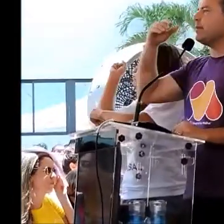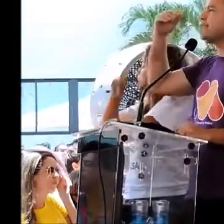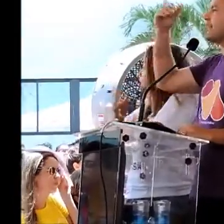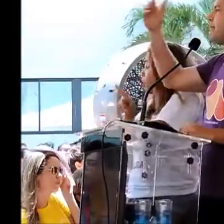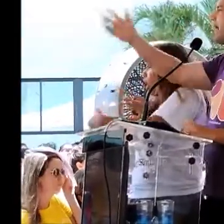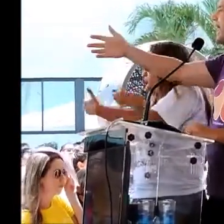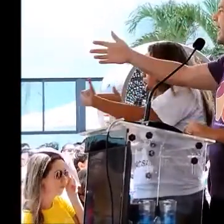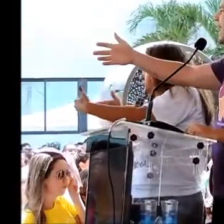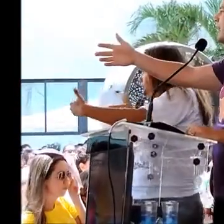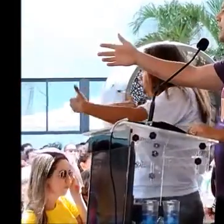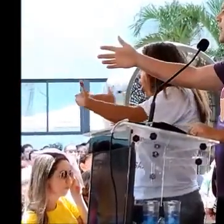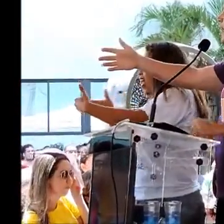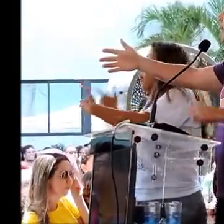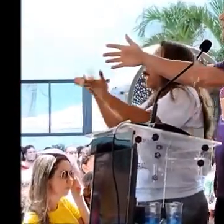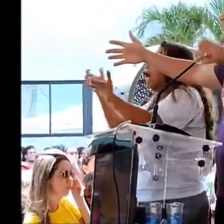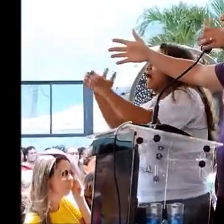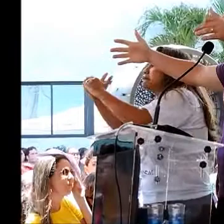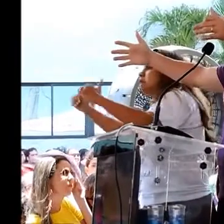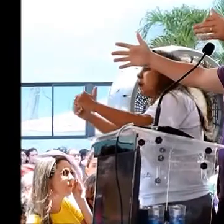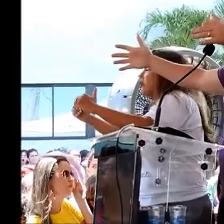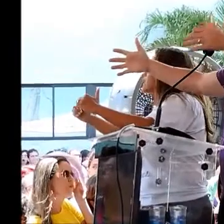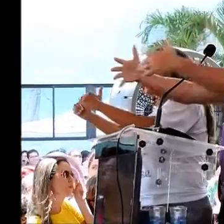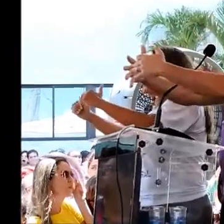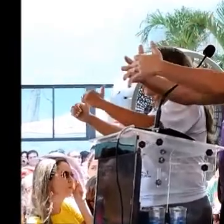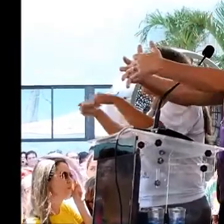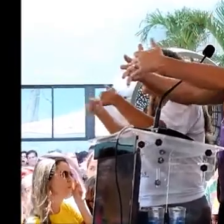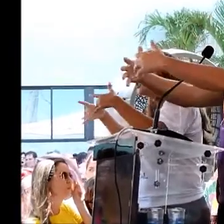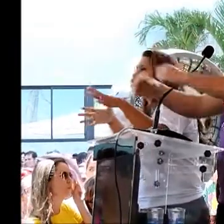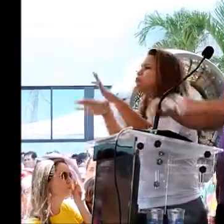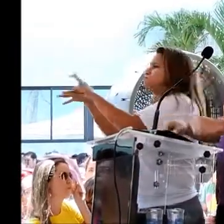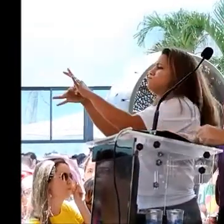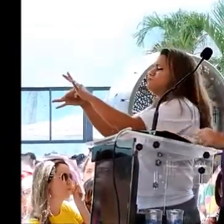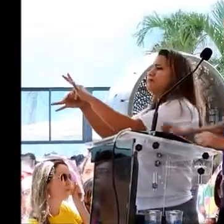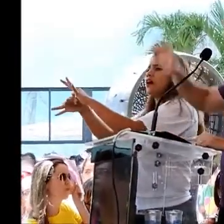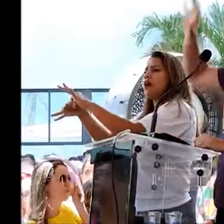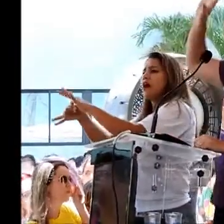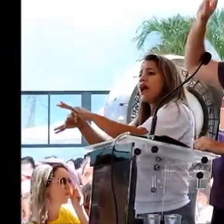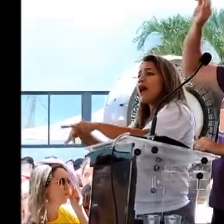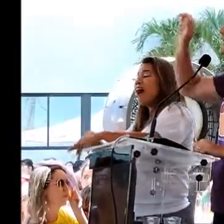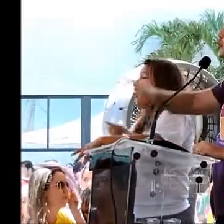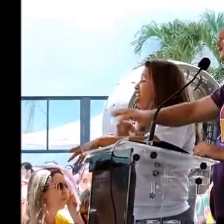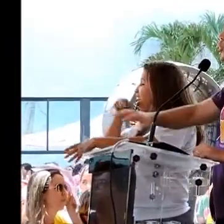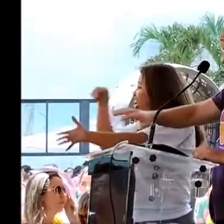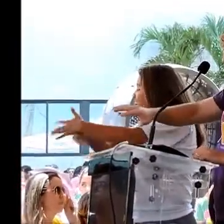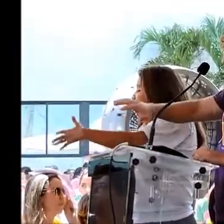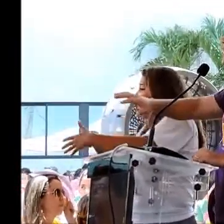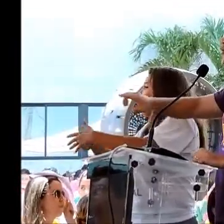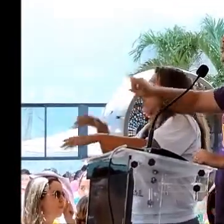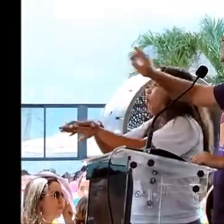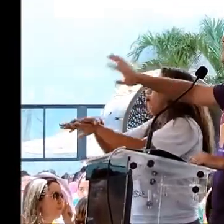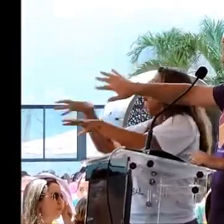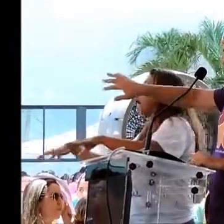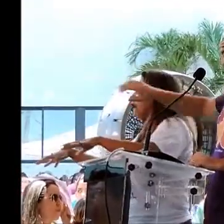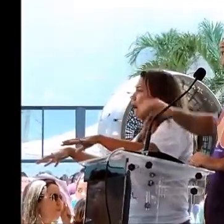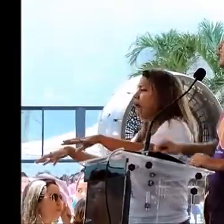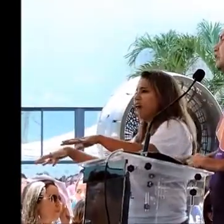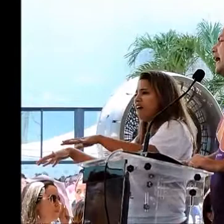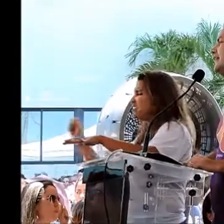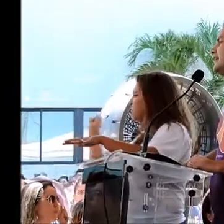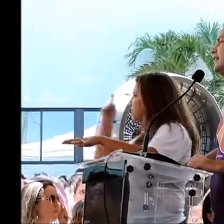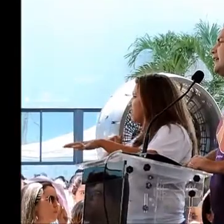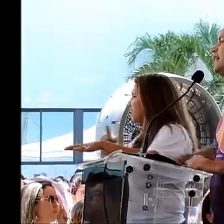que teima em separar ao invés de juntar todo mundo, que teima em excluir os que têm